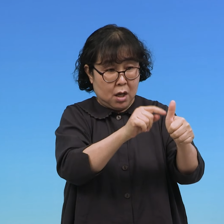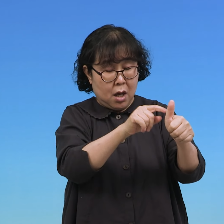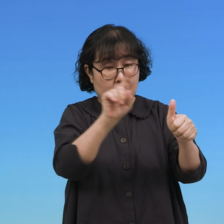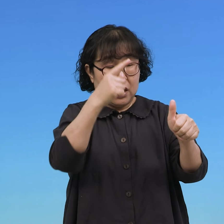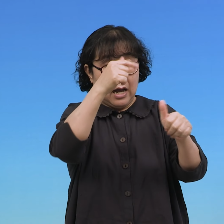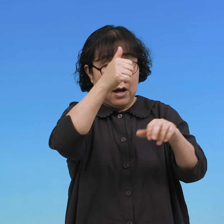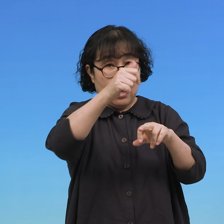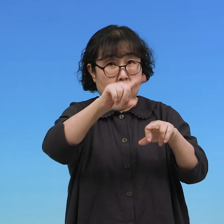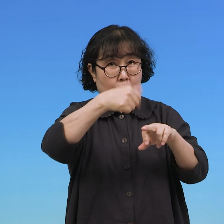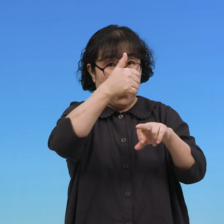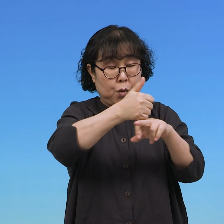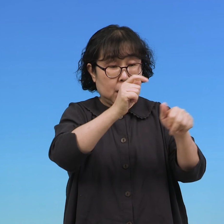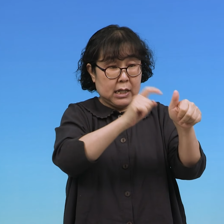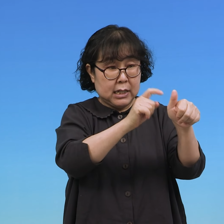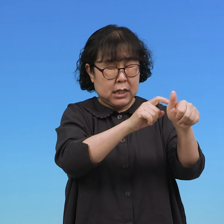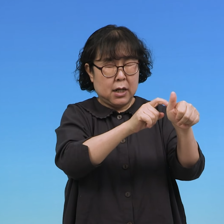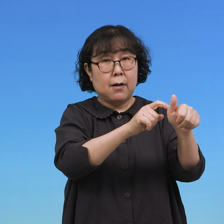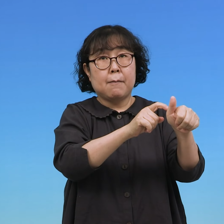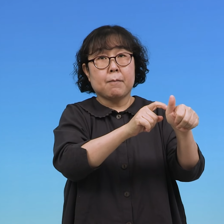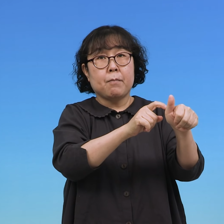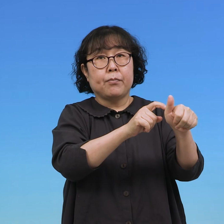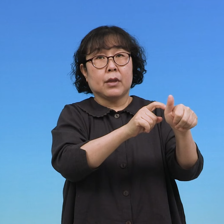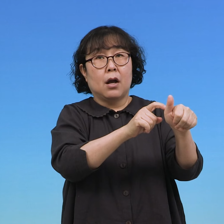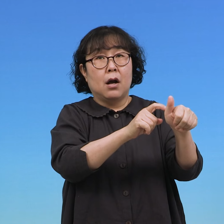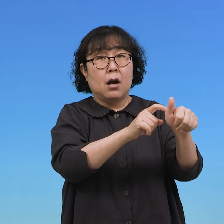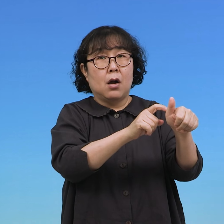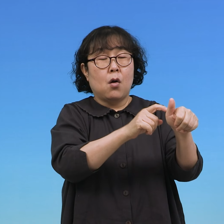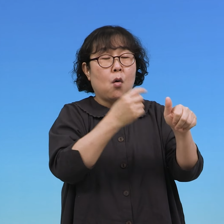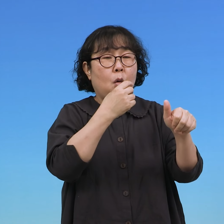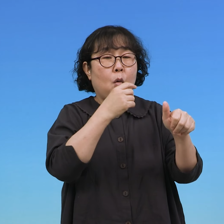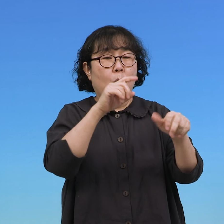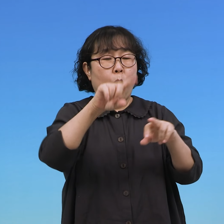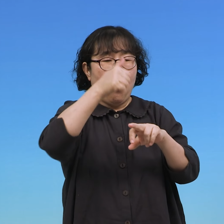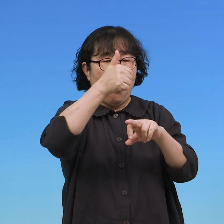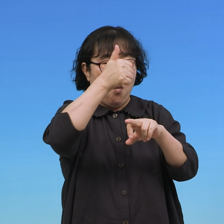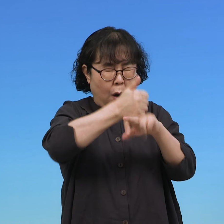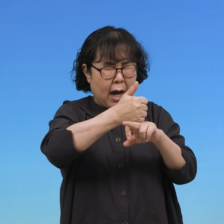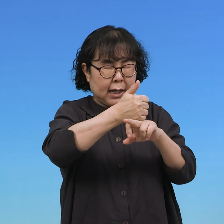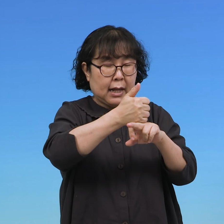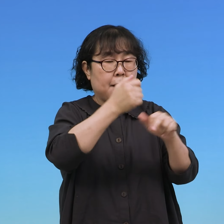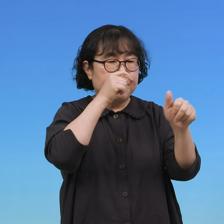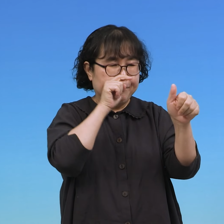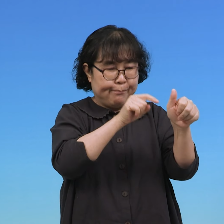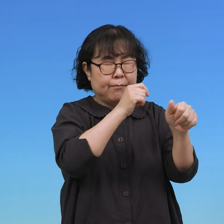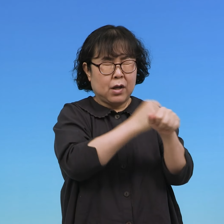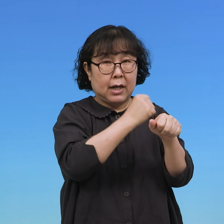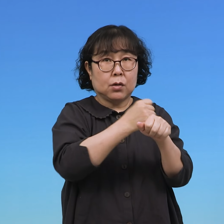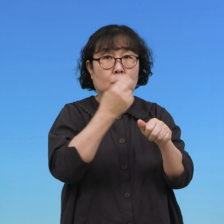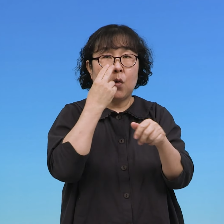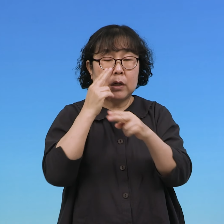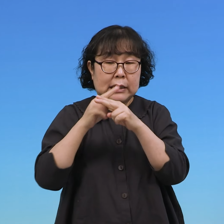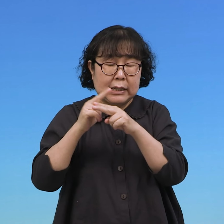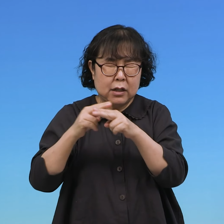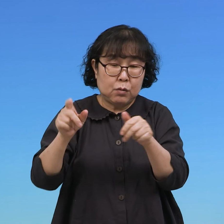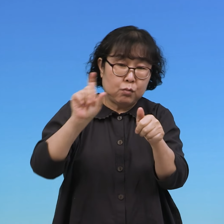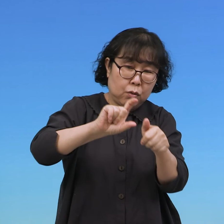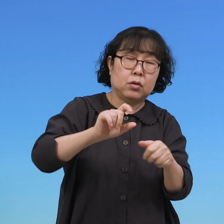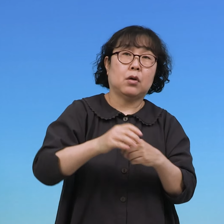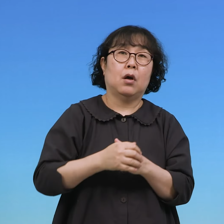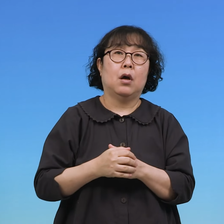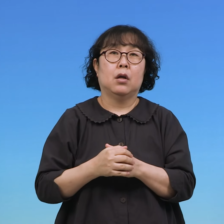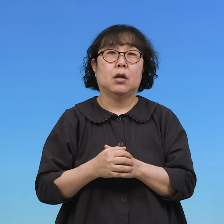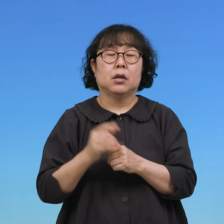다윗을 왕으로 점지하시고 그에게 기름을 부으세요. 그리고요, 보통 우리 생각에 뭐 오늘 아침에 기름 붓고